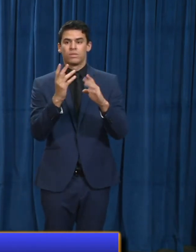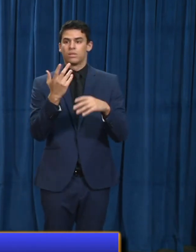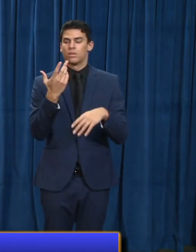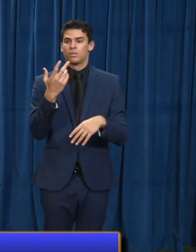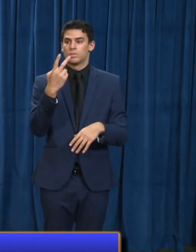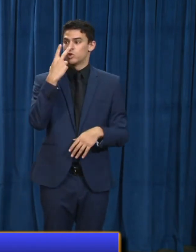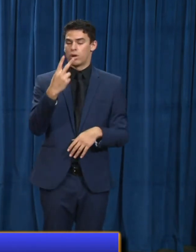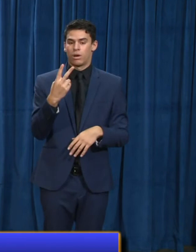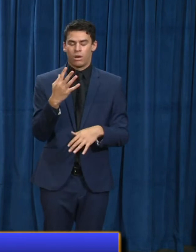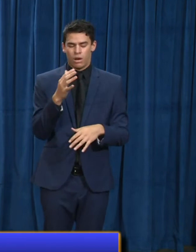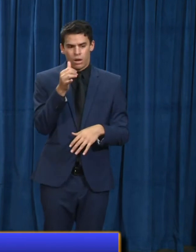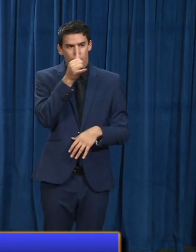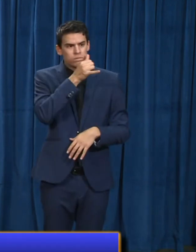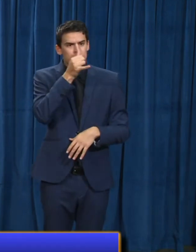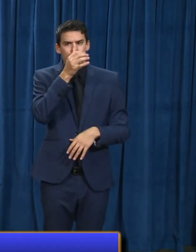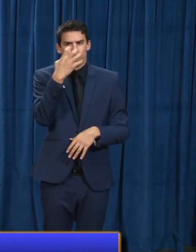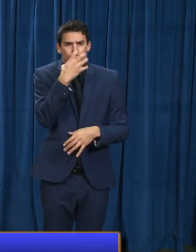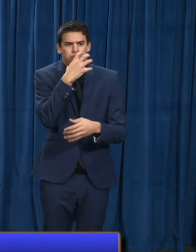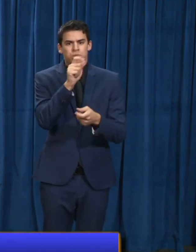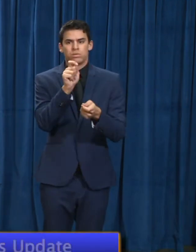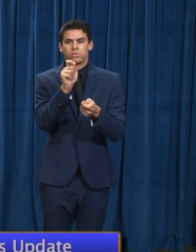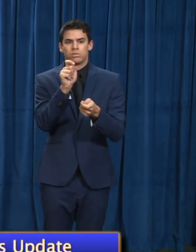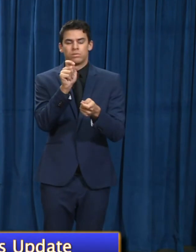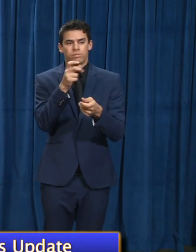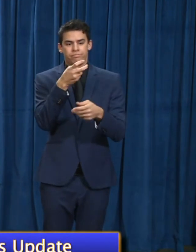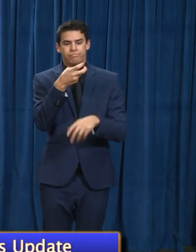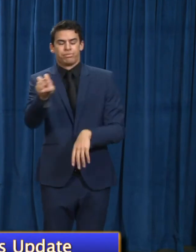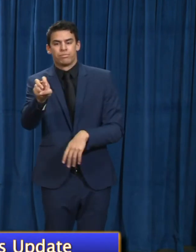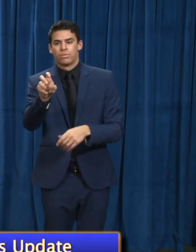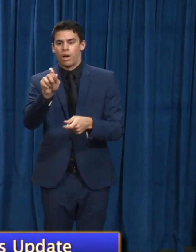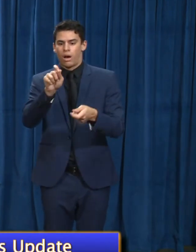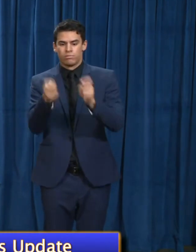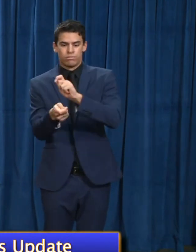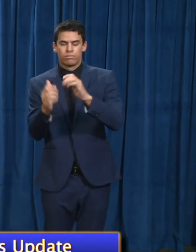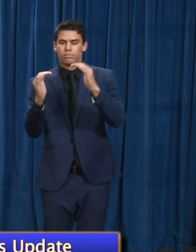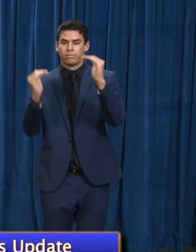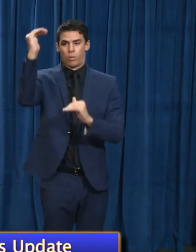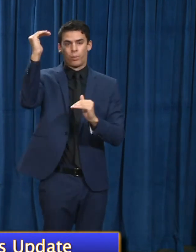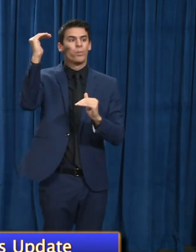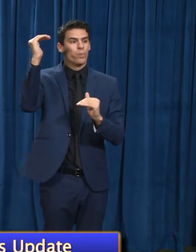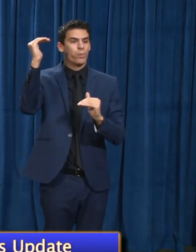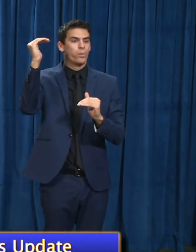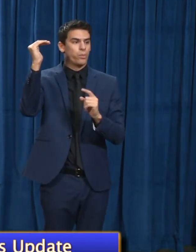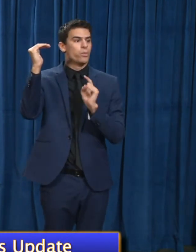a complete transition to being the dominant variant.